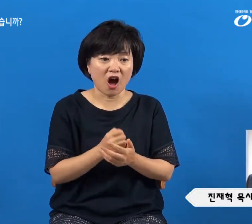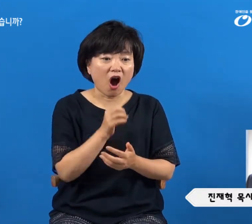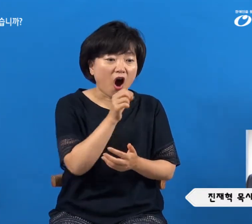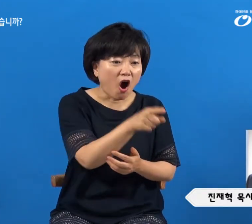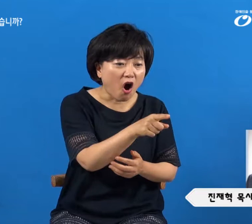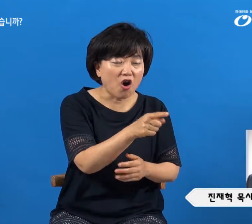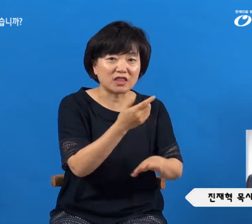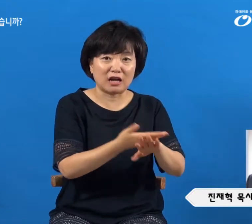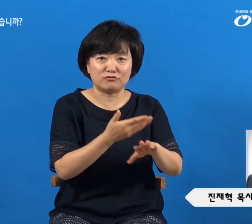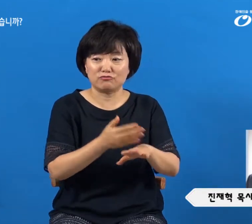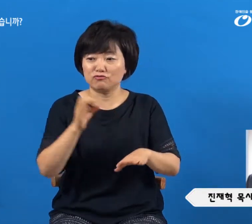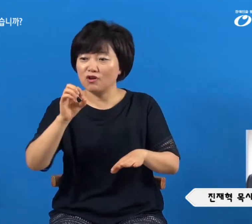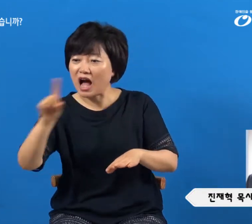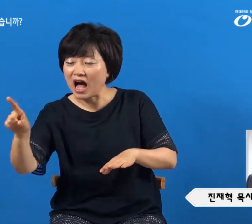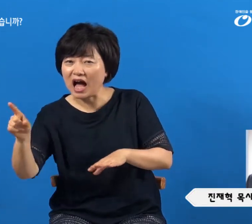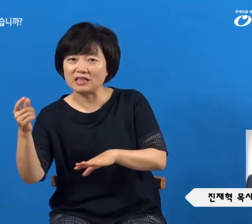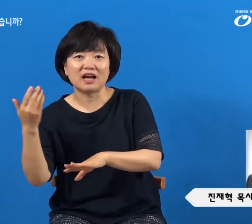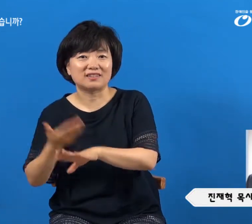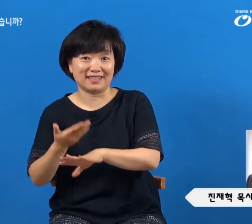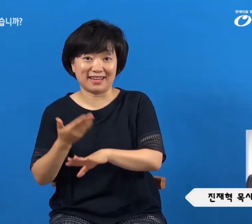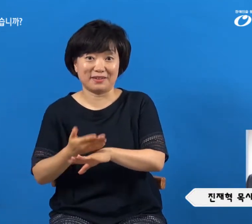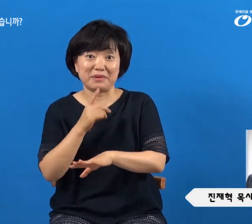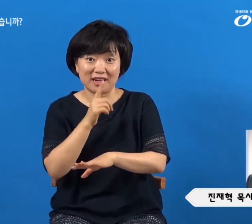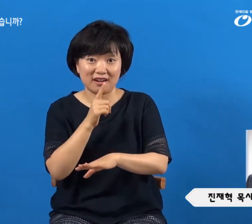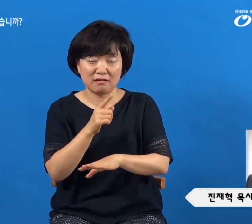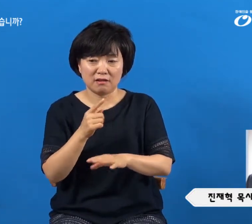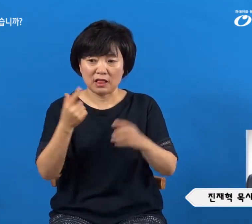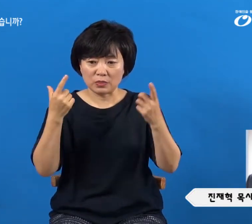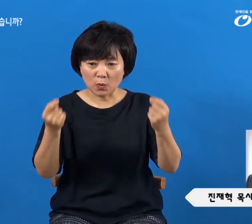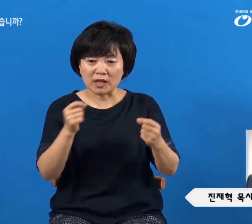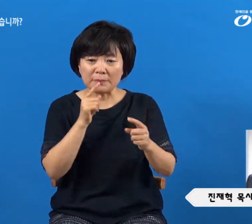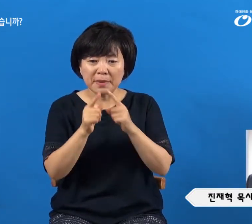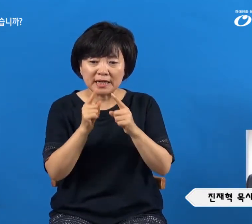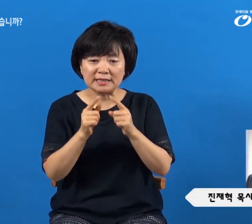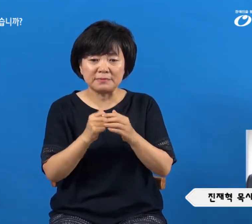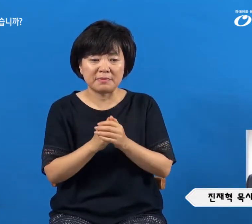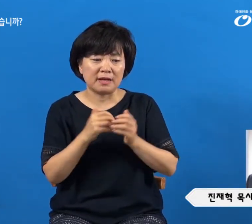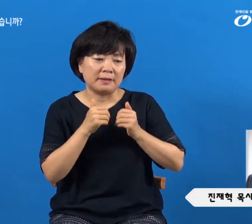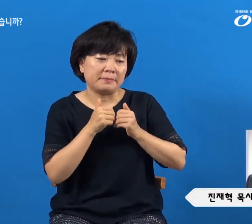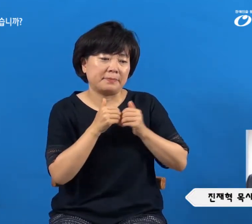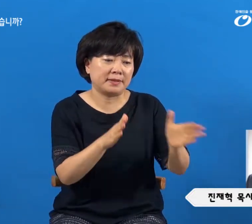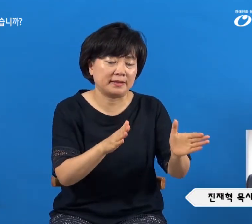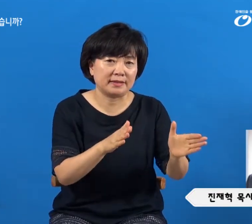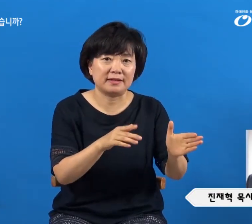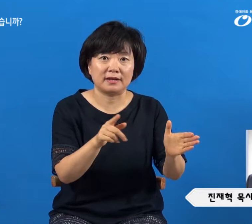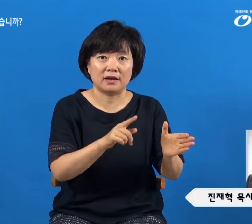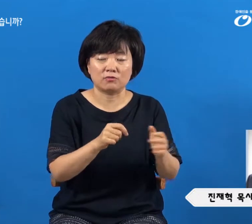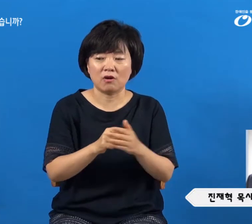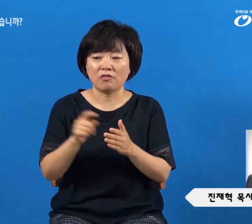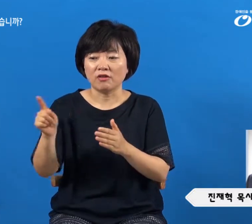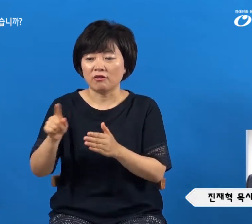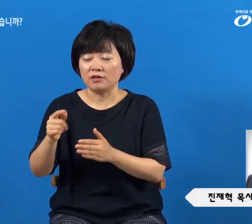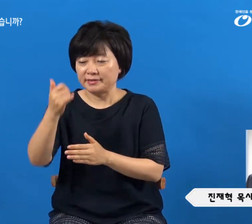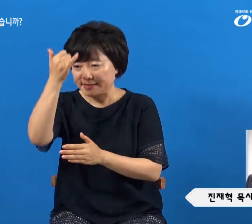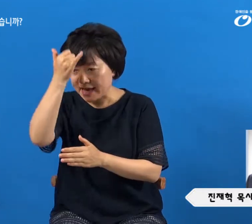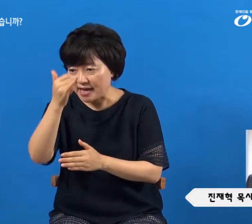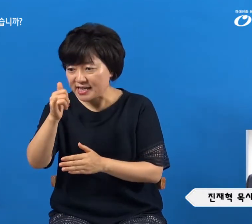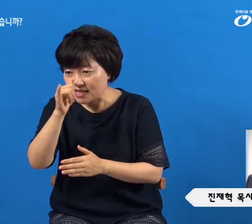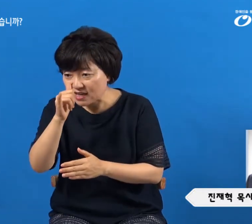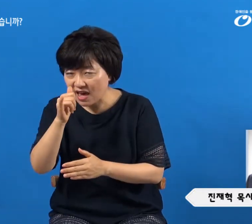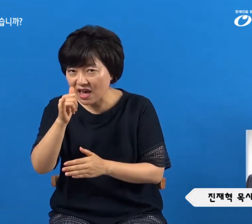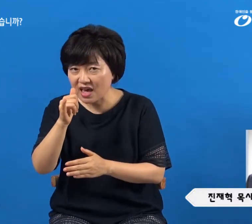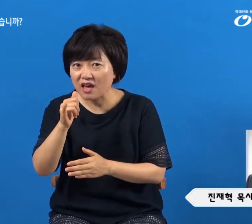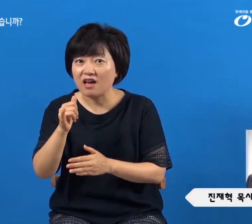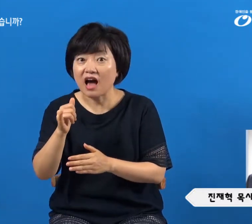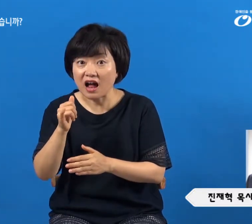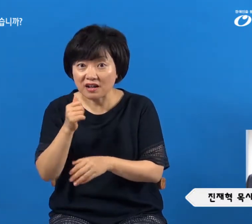가지고 아다르고 어다르다, 같은 말이라도 어떻게 하냐에 따라서 그 열매가 결과가